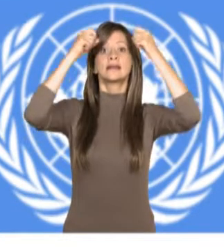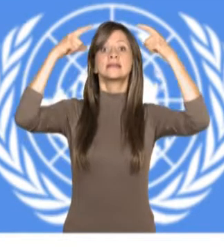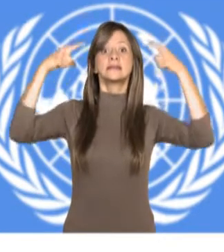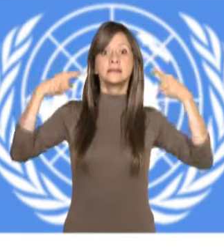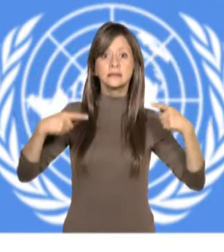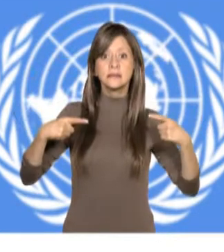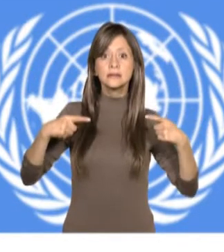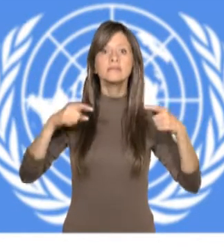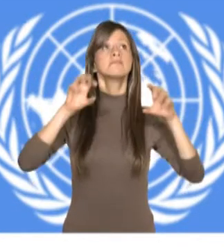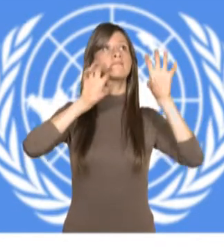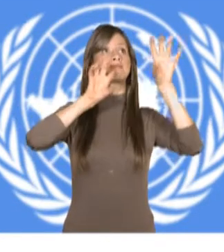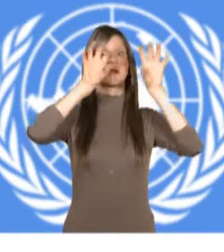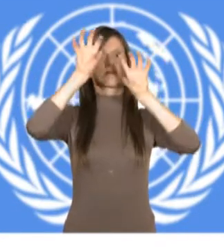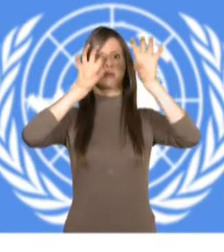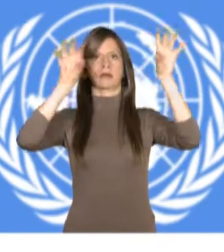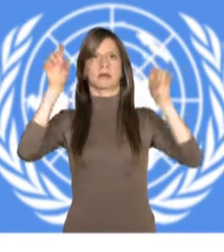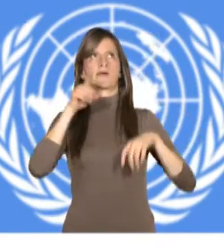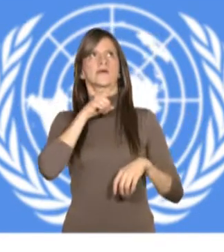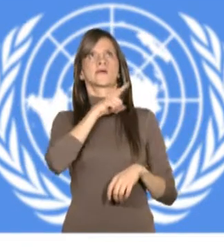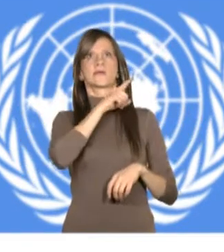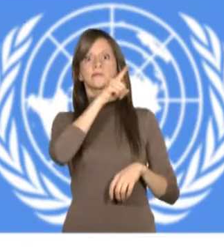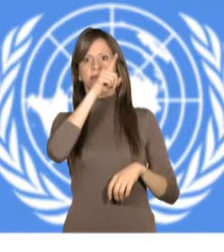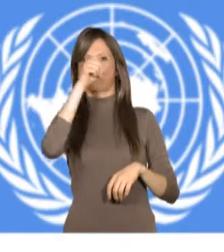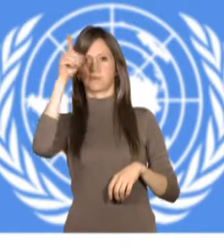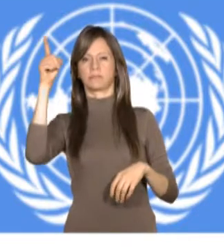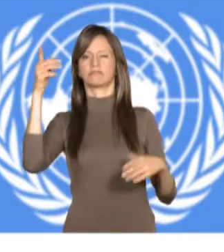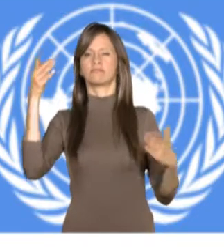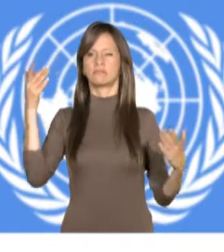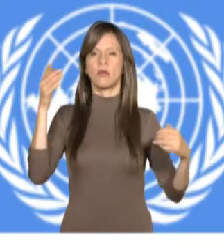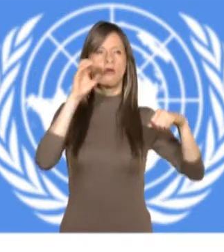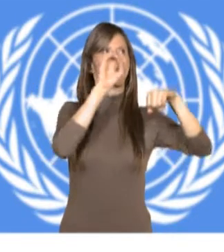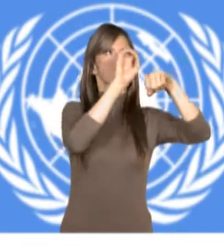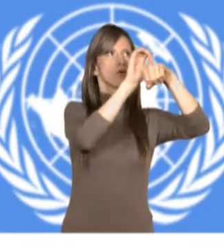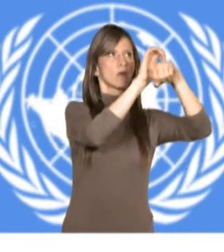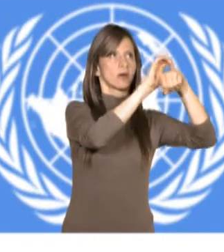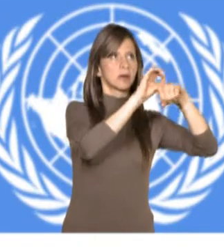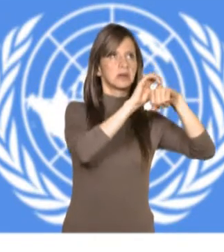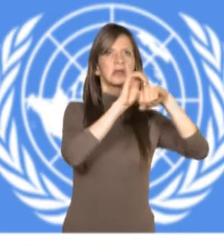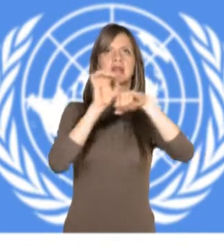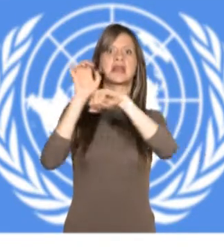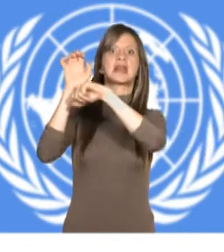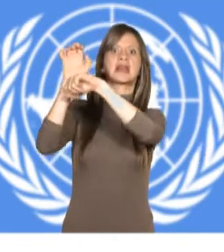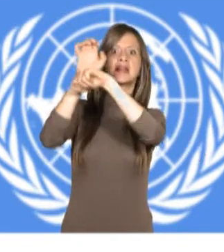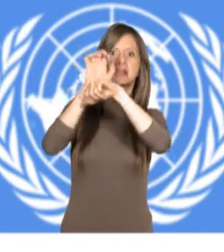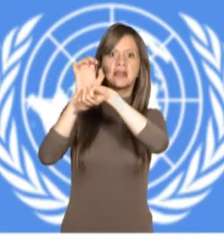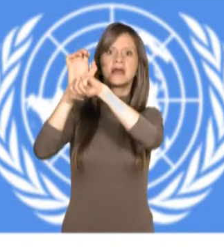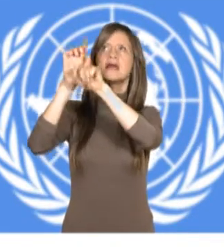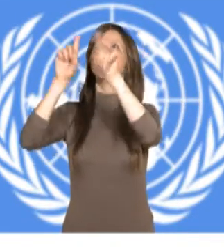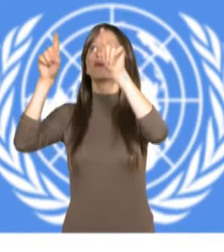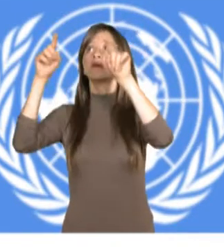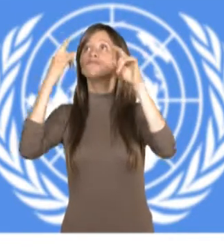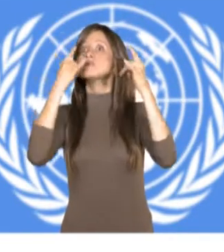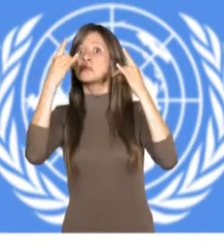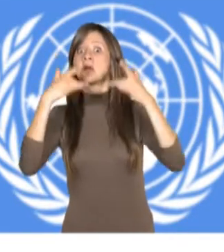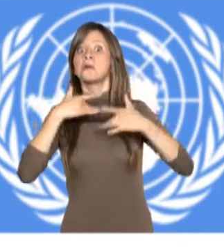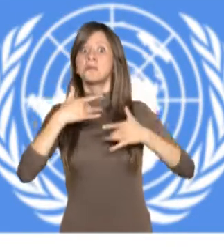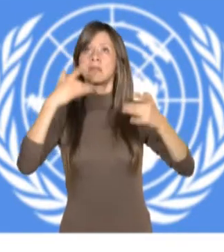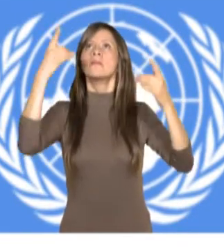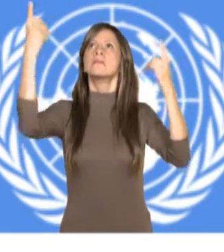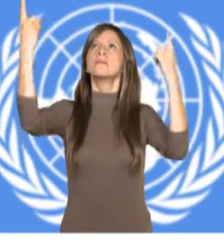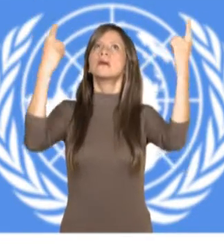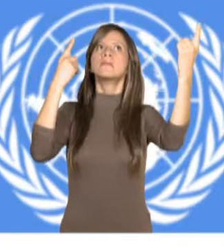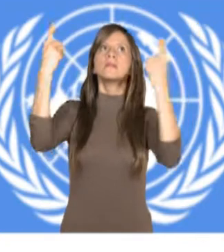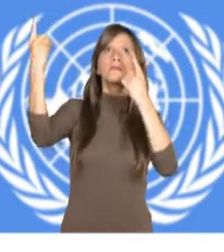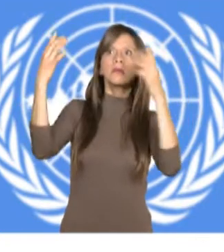Segundo. Para cada Estado y Organización Regional de Integración que ratifique la Convención, se adhiera a